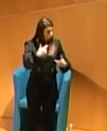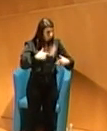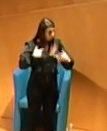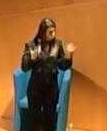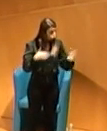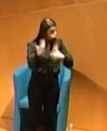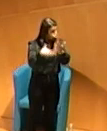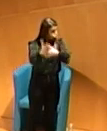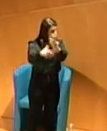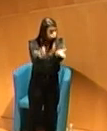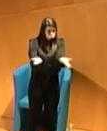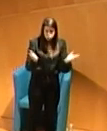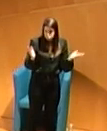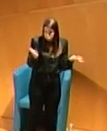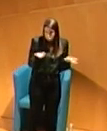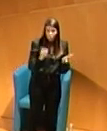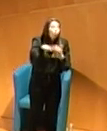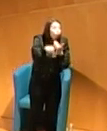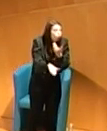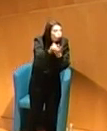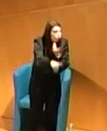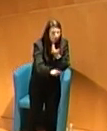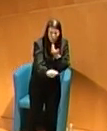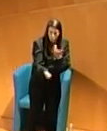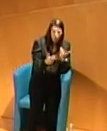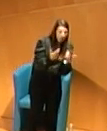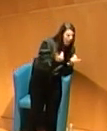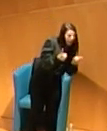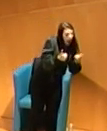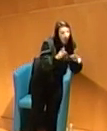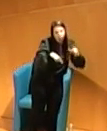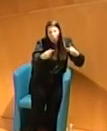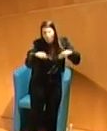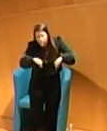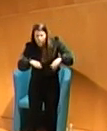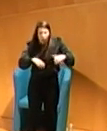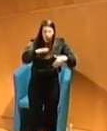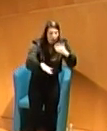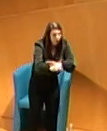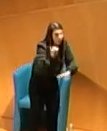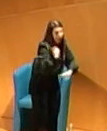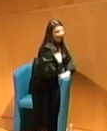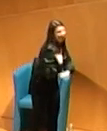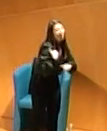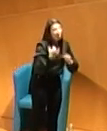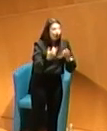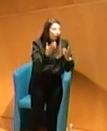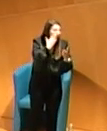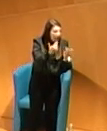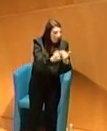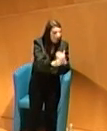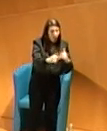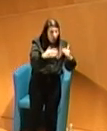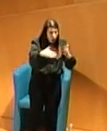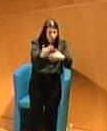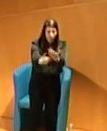débrouille, tant bien que mal, ça dépend. Il y a des moments où, dans la vie, elle n'arrive pas à gérer, voilà. Donc, elle m'appelle. Voilà. Donc, c'est ça qui